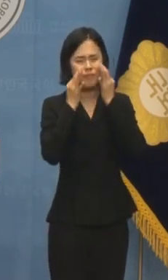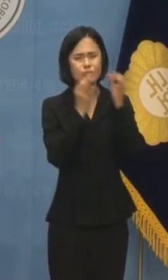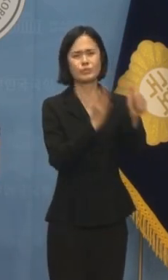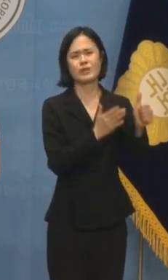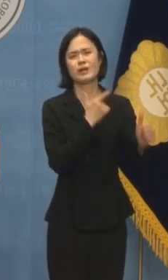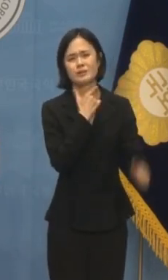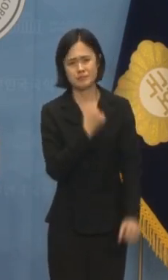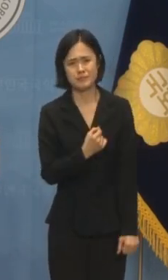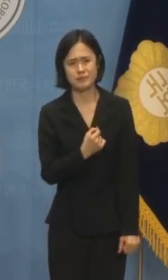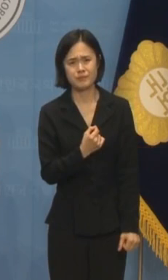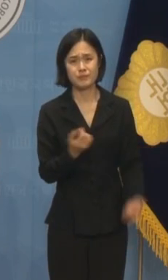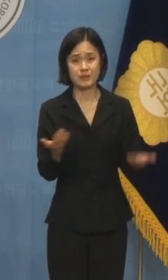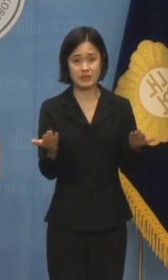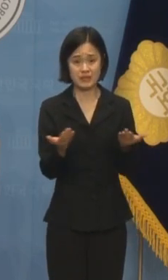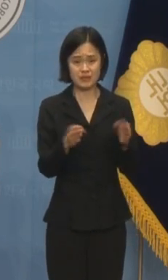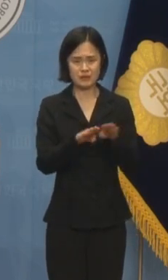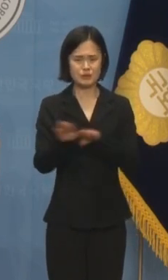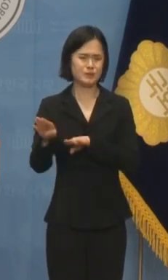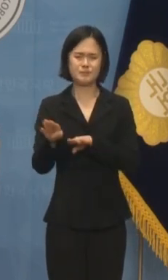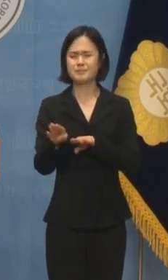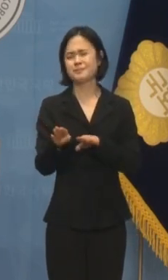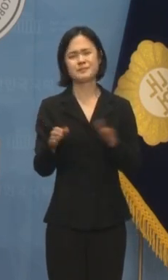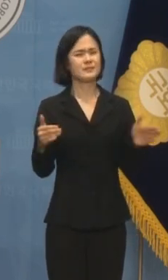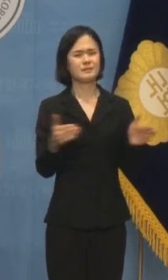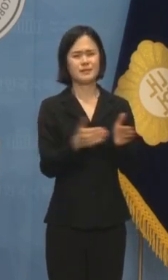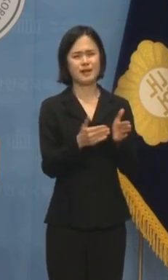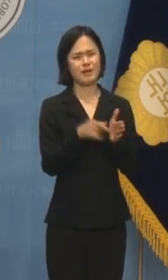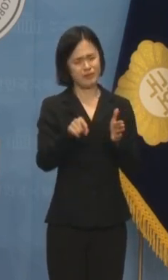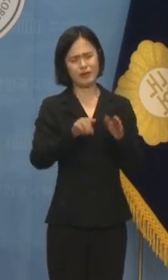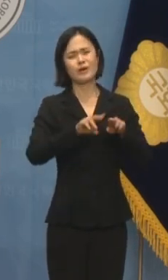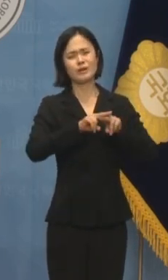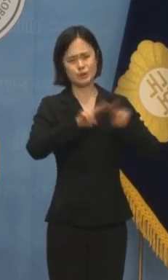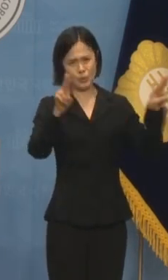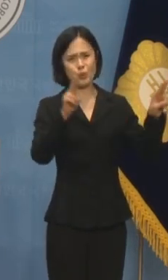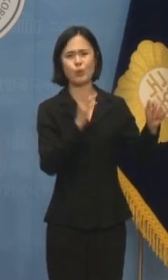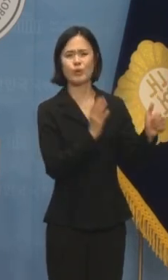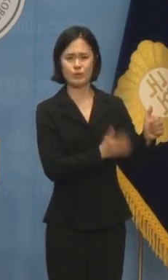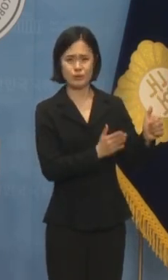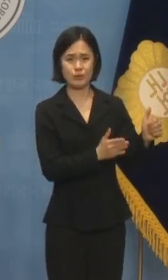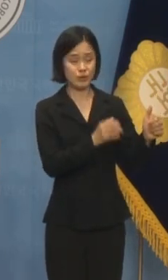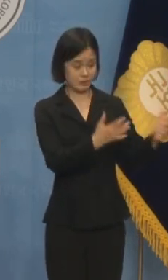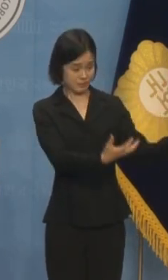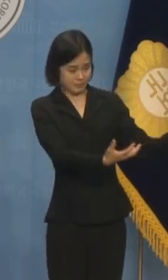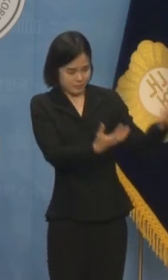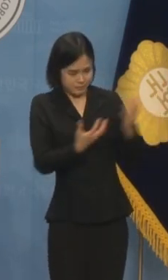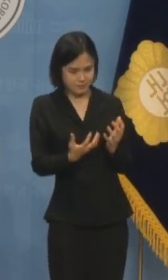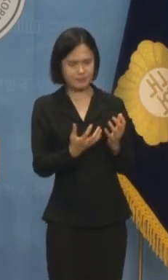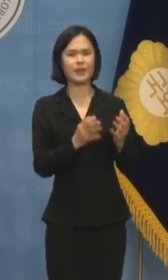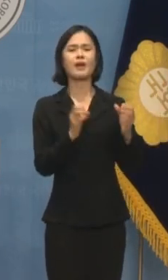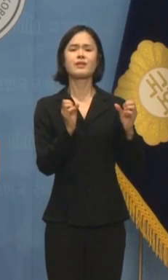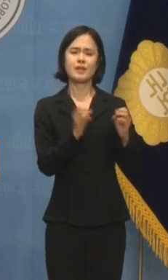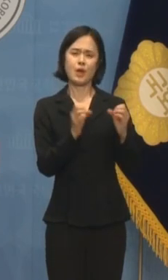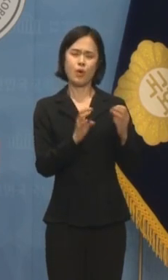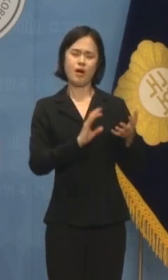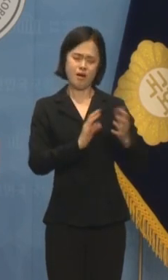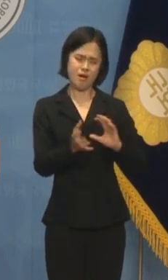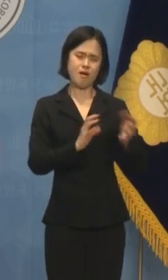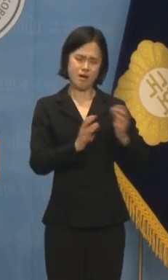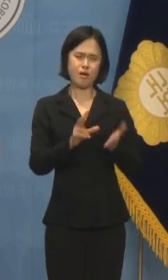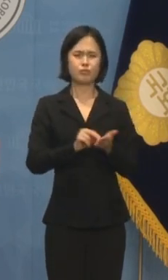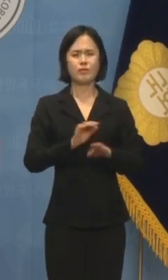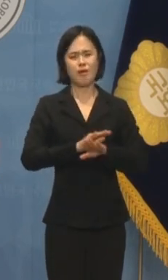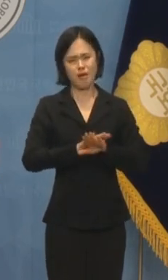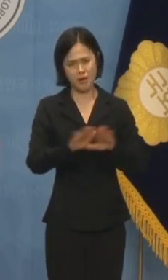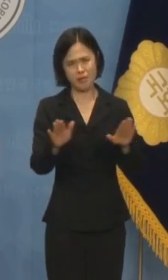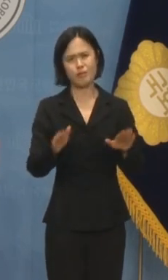집단 휴진을 처리하고 대화를 통해 풀어야 한다고 입을 모으고 있지 않습니까 이미